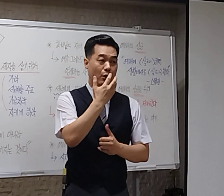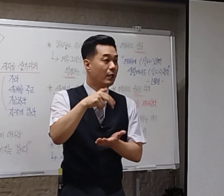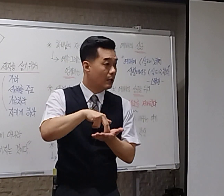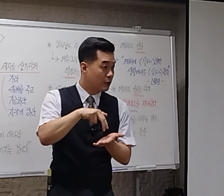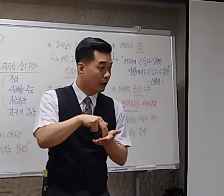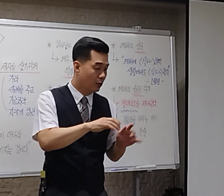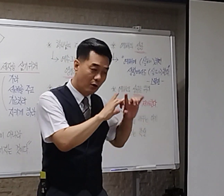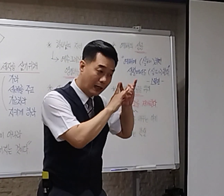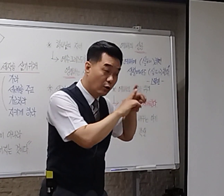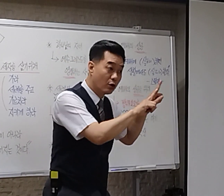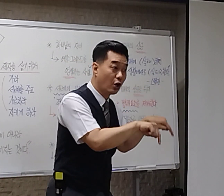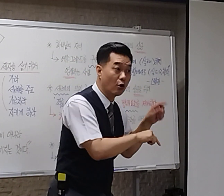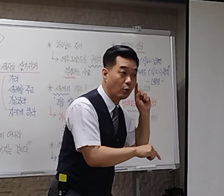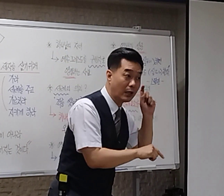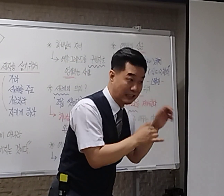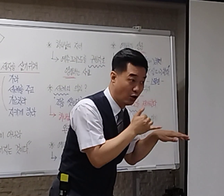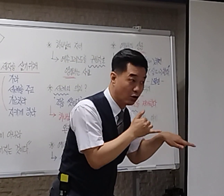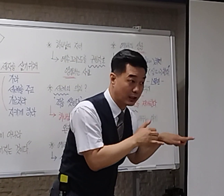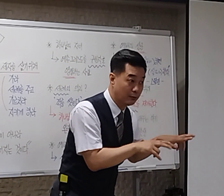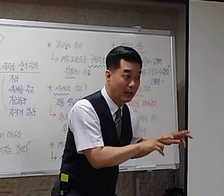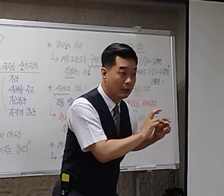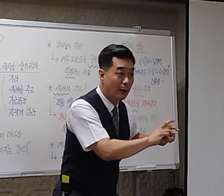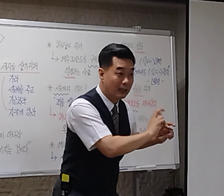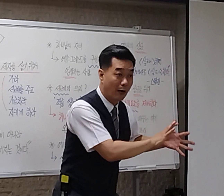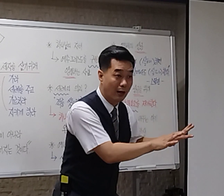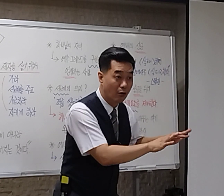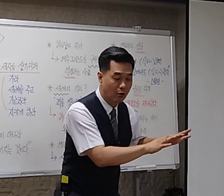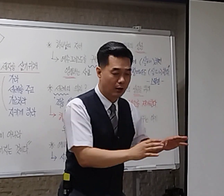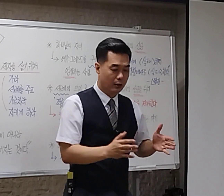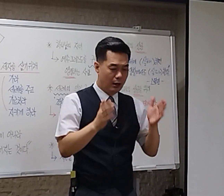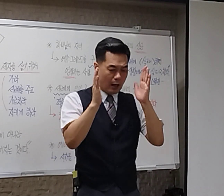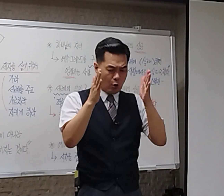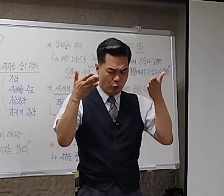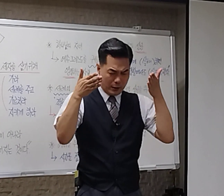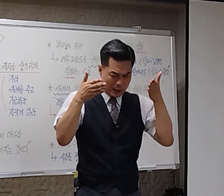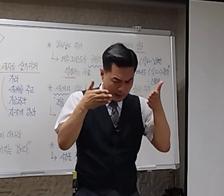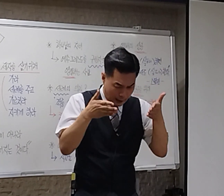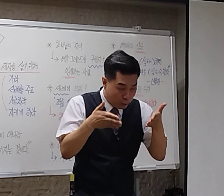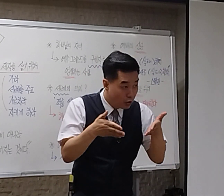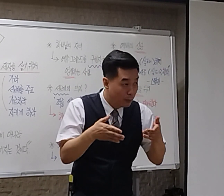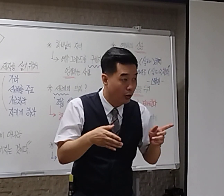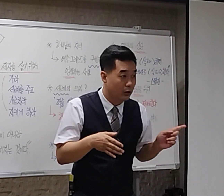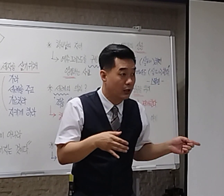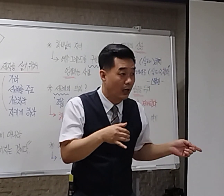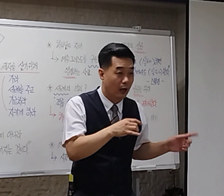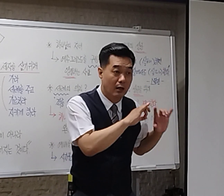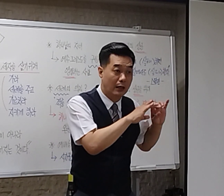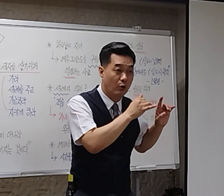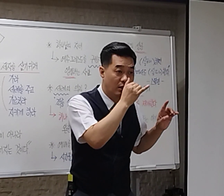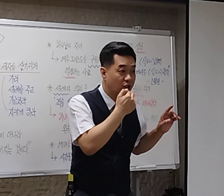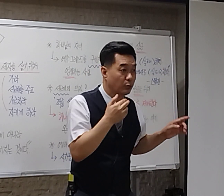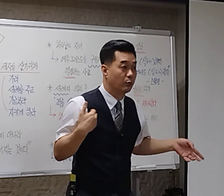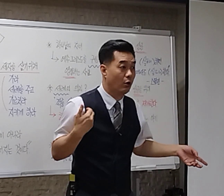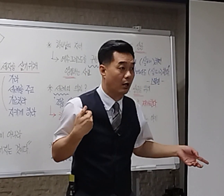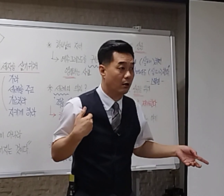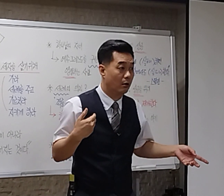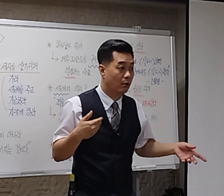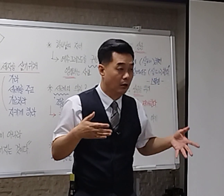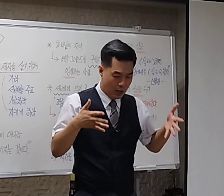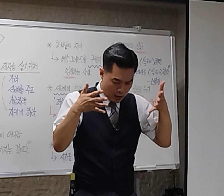청인 입장에서 라디오를 켜요. 소리가 있어요. 지금 음악이 나와요. 근데 공부에 집중하면 이게 라디오가 있는지 없는지 몰라. 이